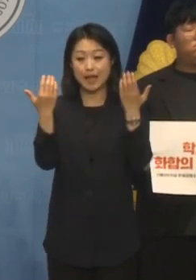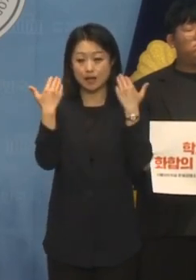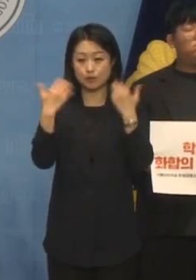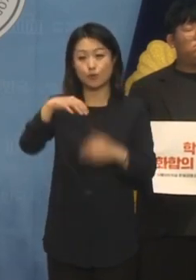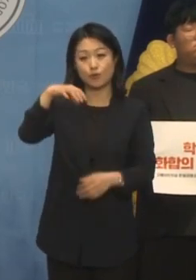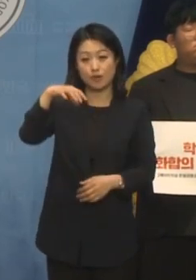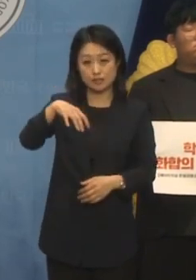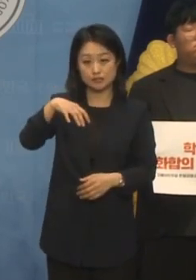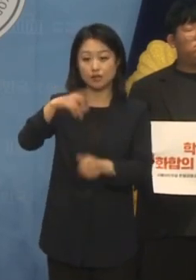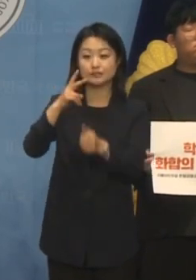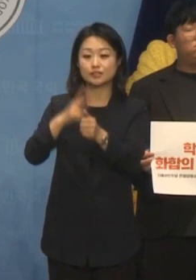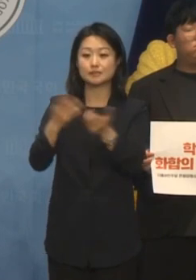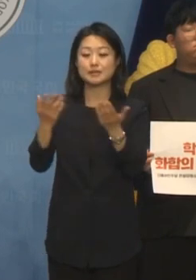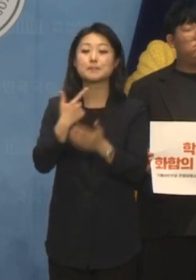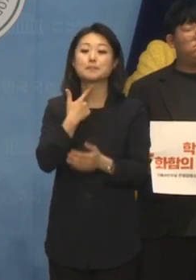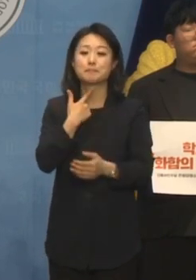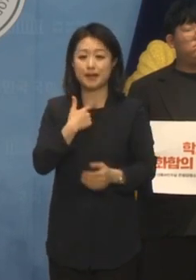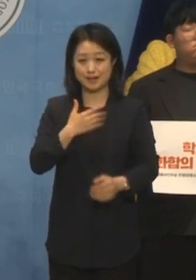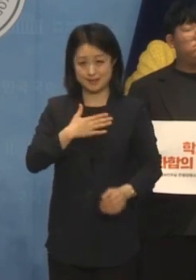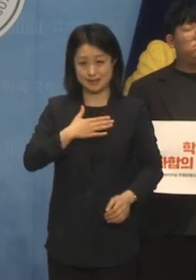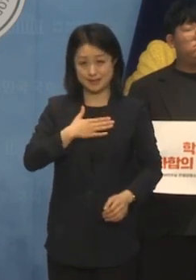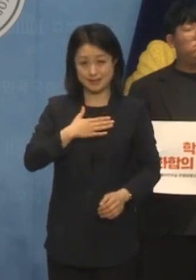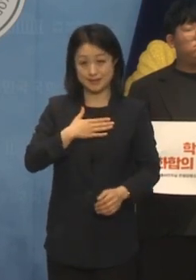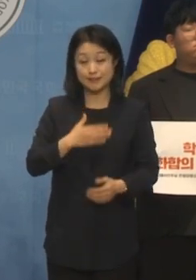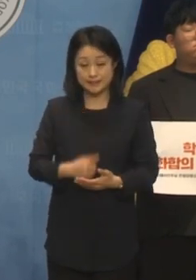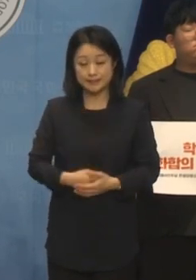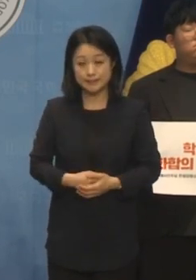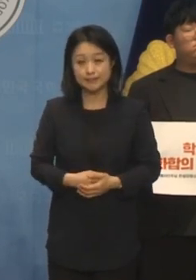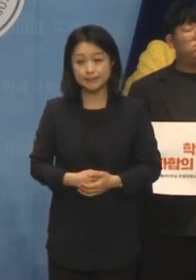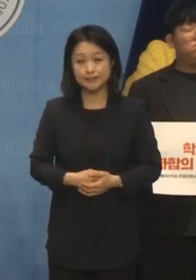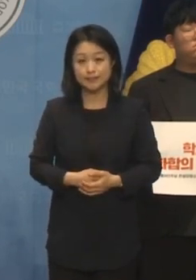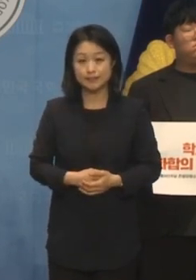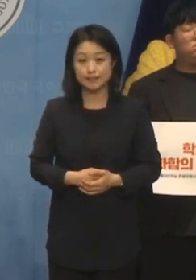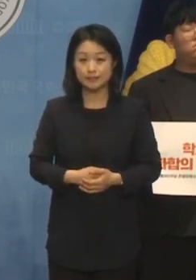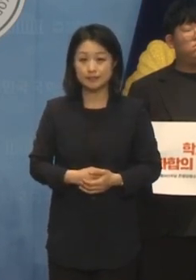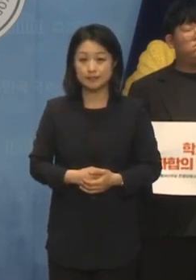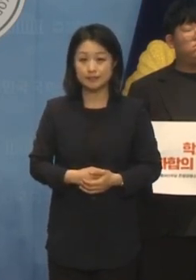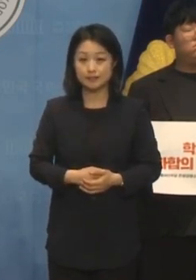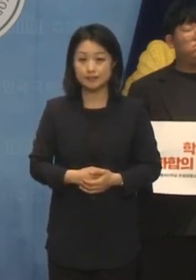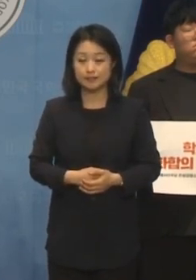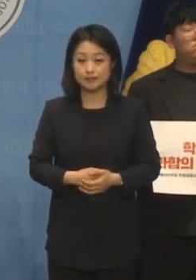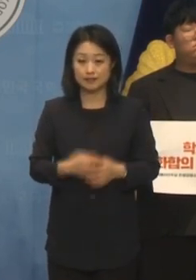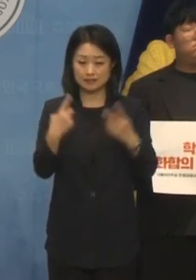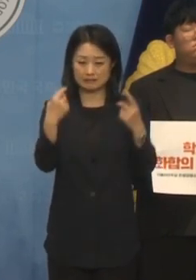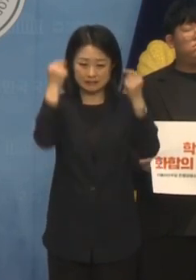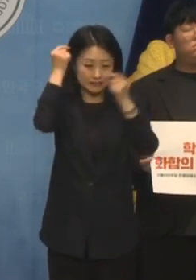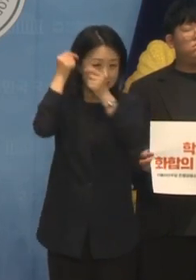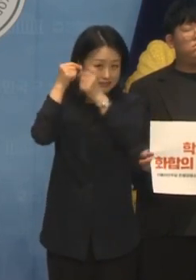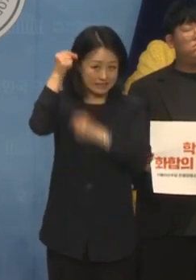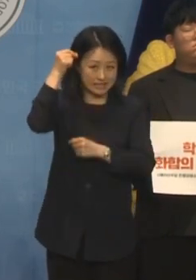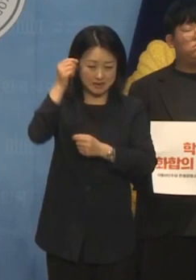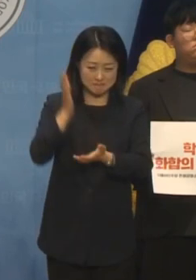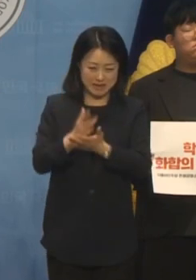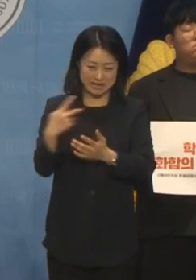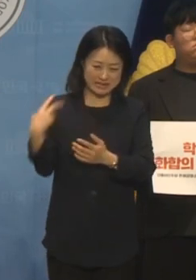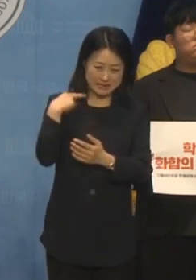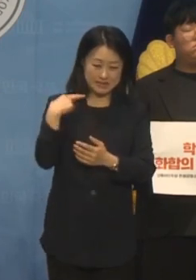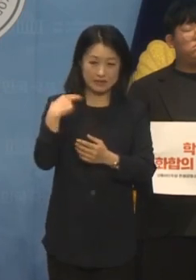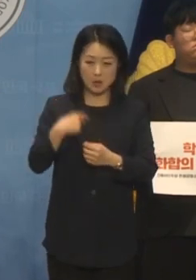현장에서 교사로 근무했던 당사자입니다. 불필요한 두발 복장 지도 이런 것